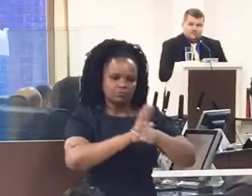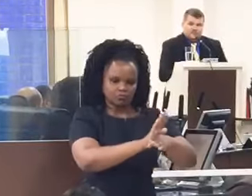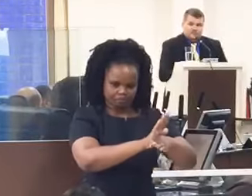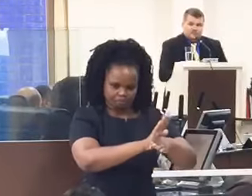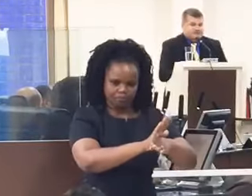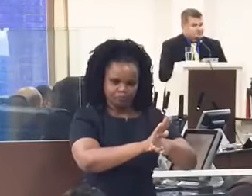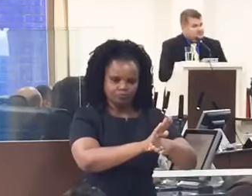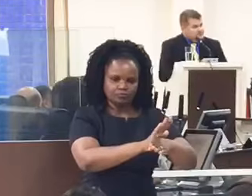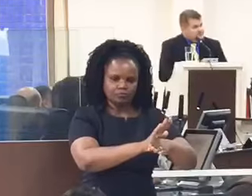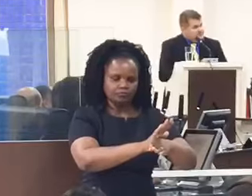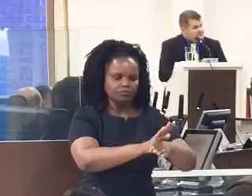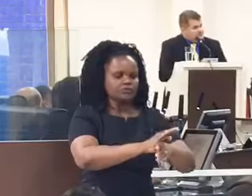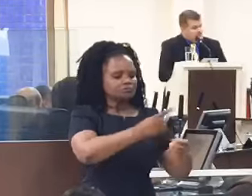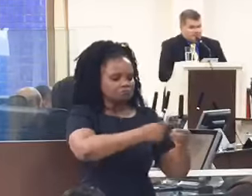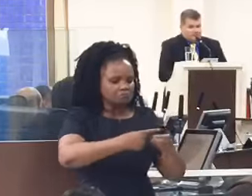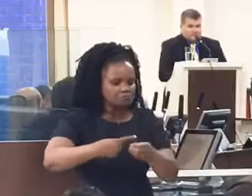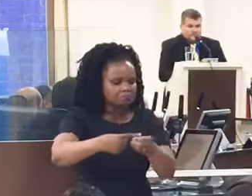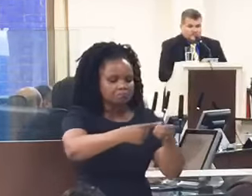os outros 6 municípios